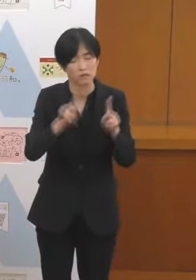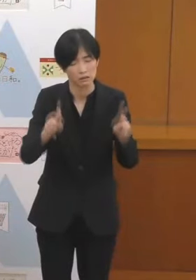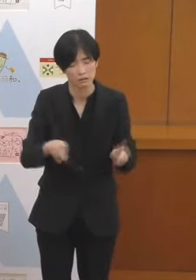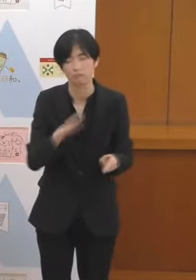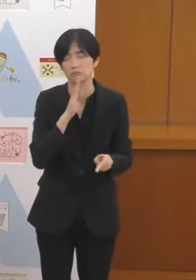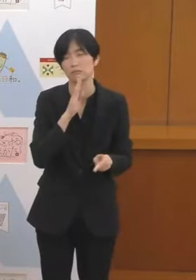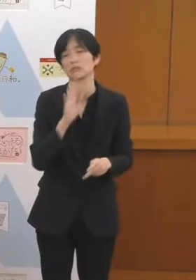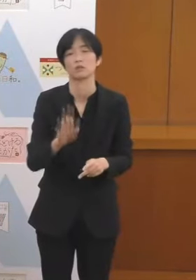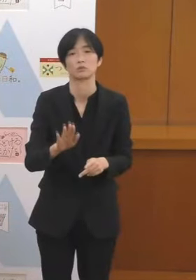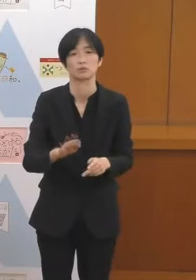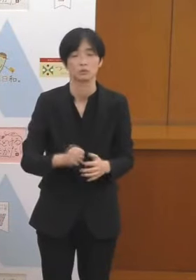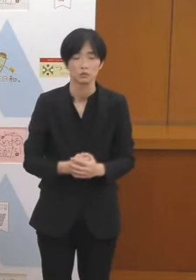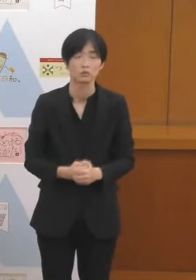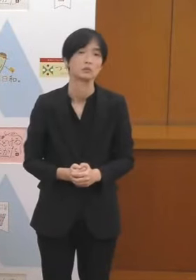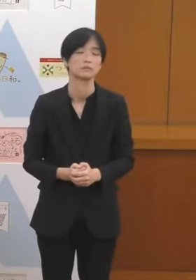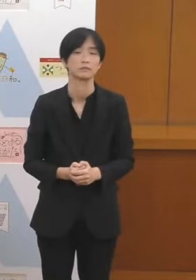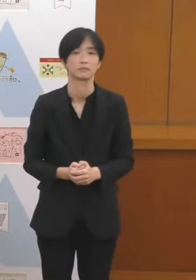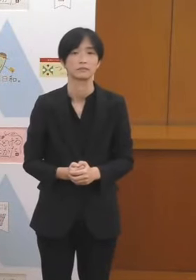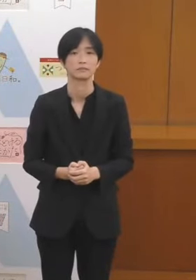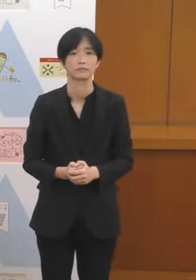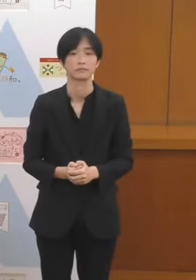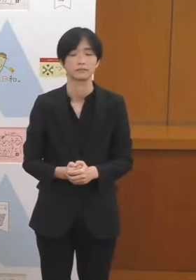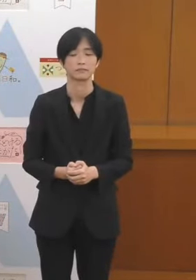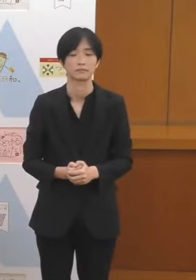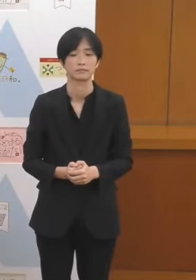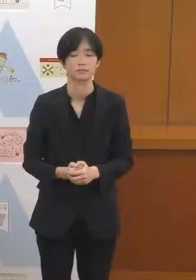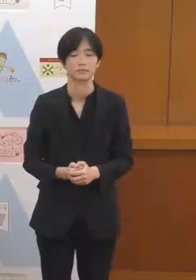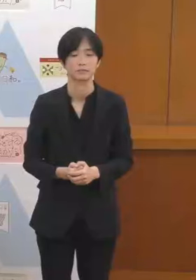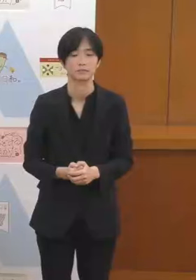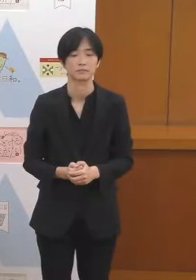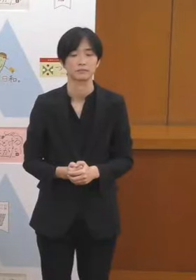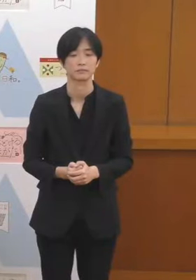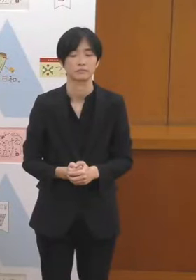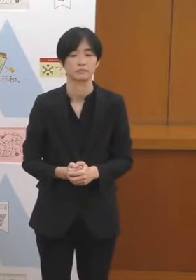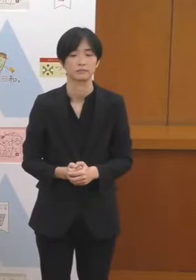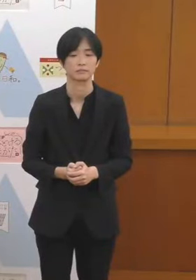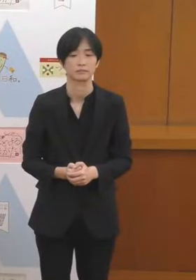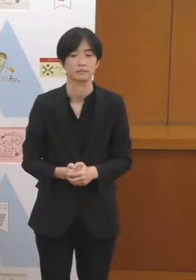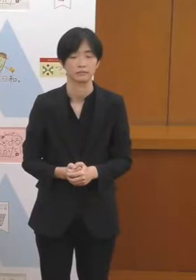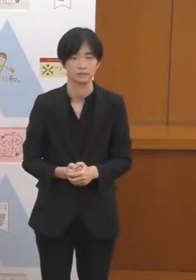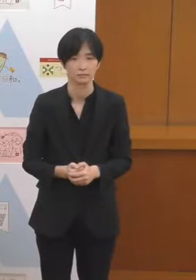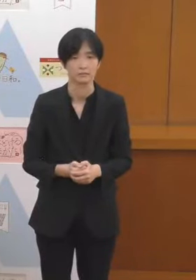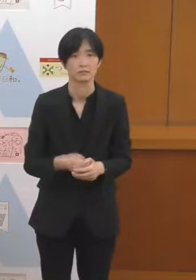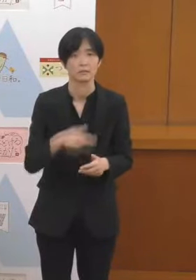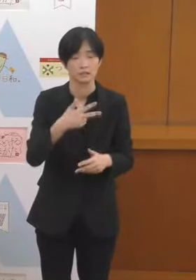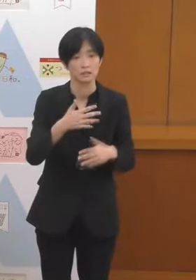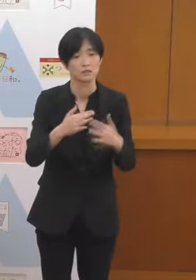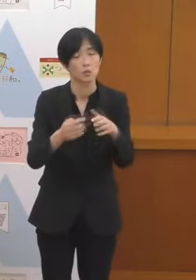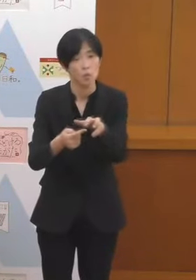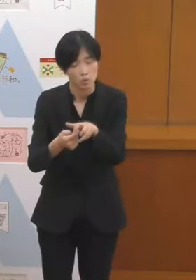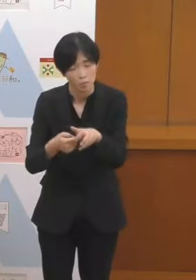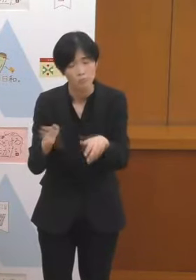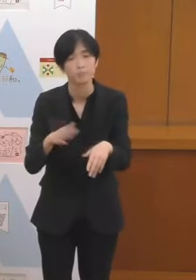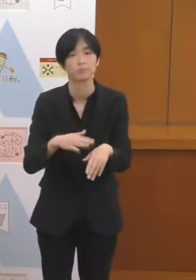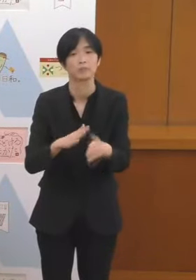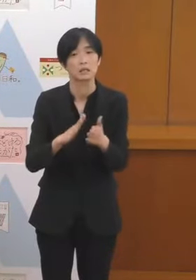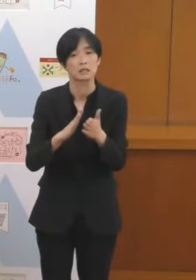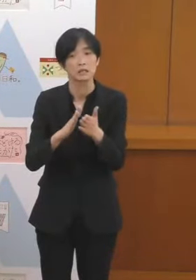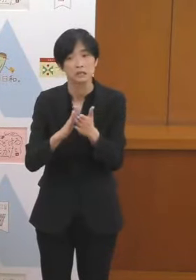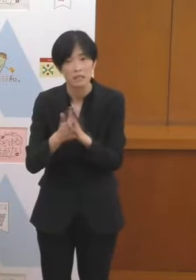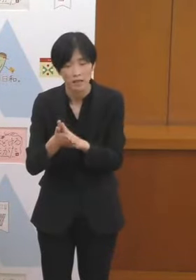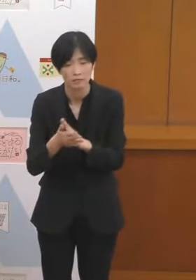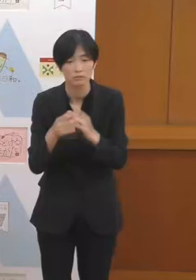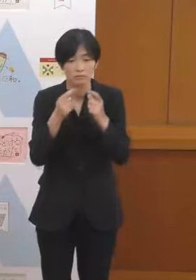えま本当に1つ1つの町村であるとか県だけで